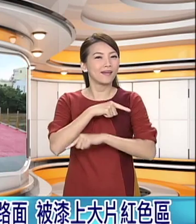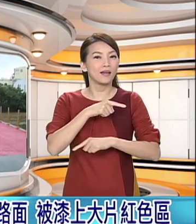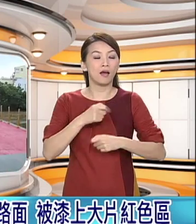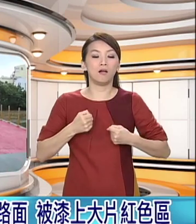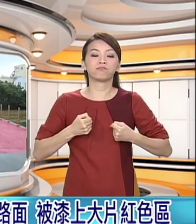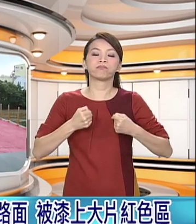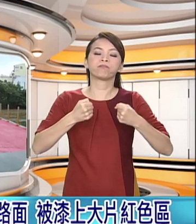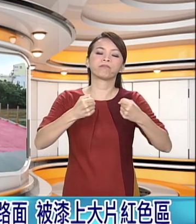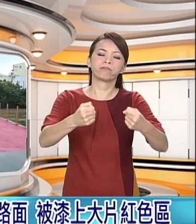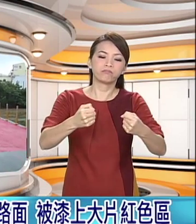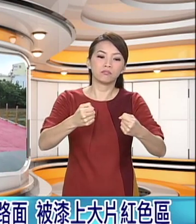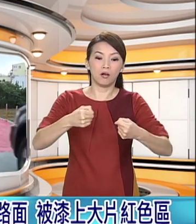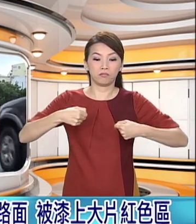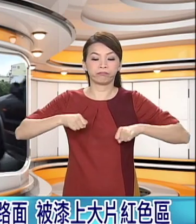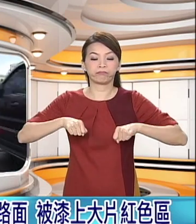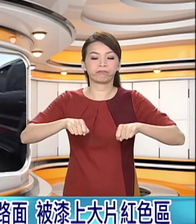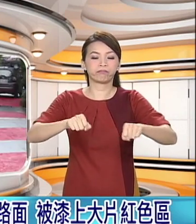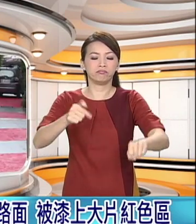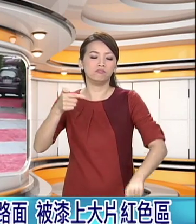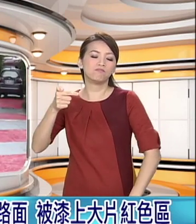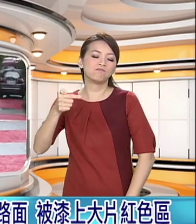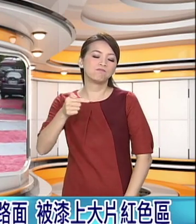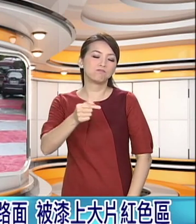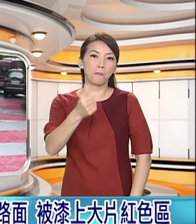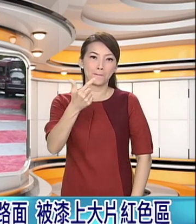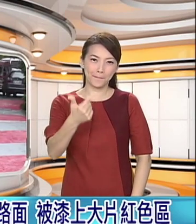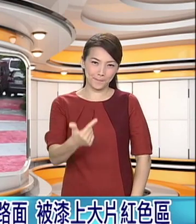提醒大家减速慢行。